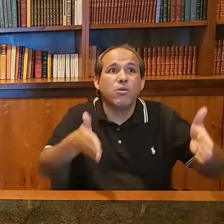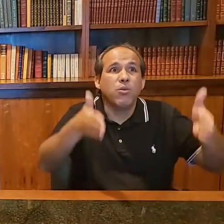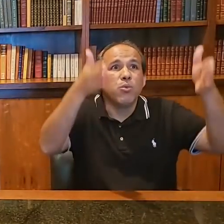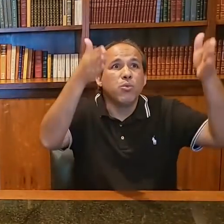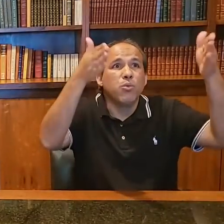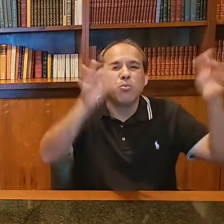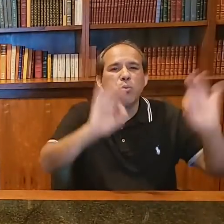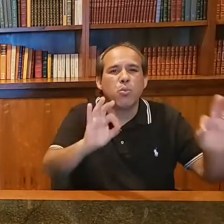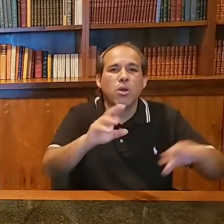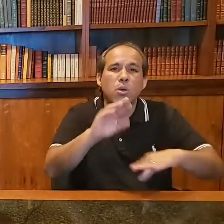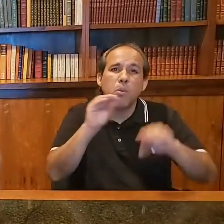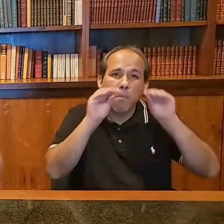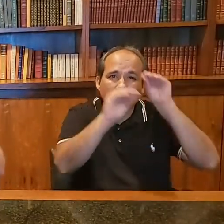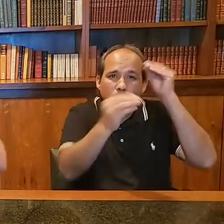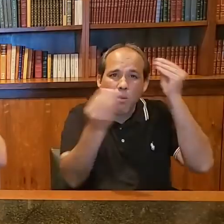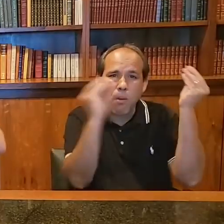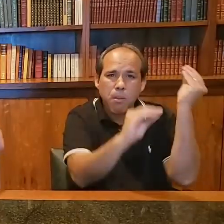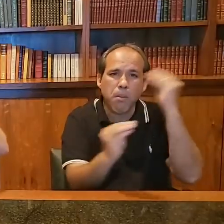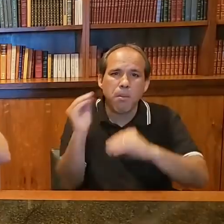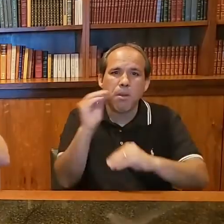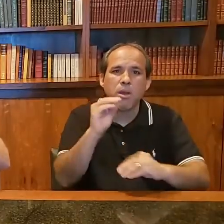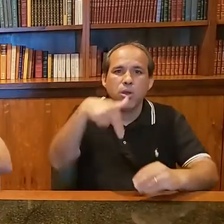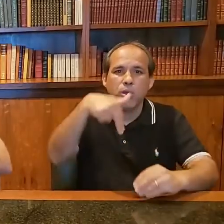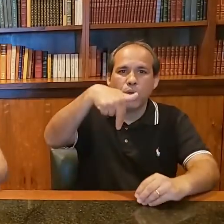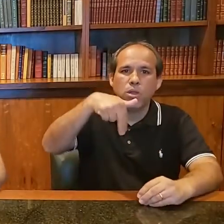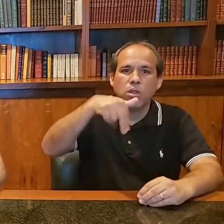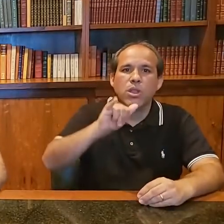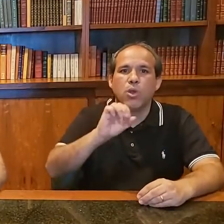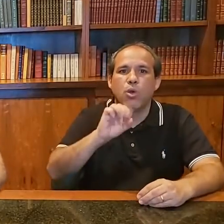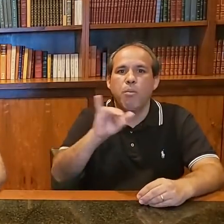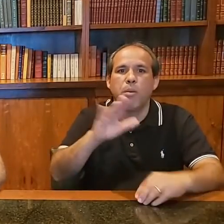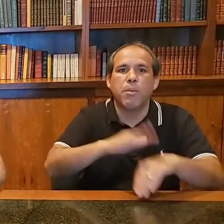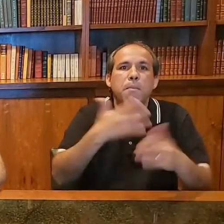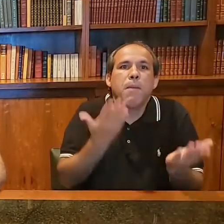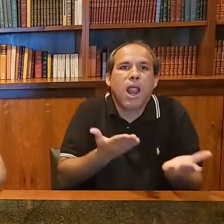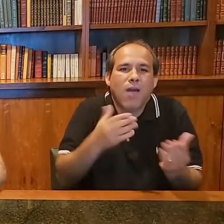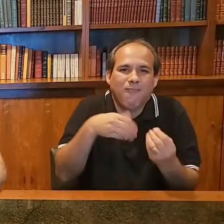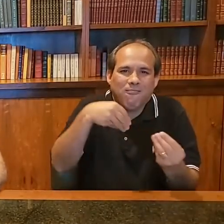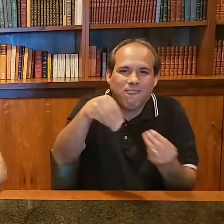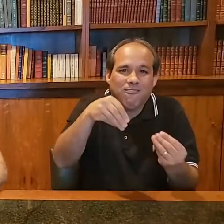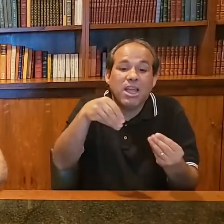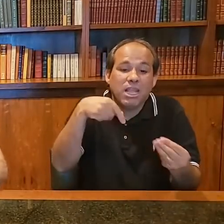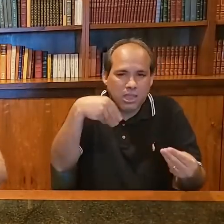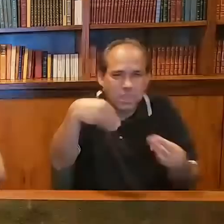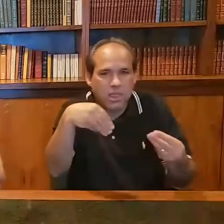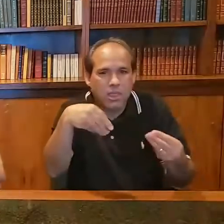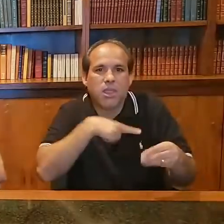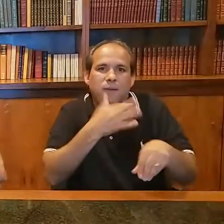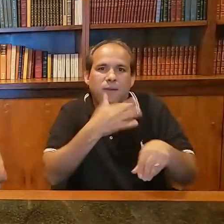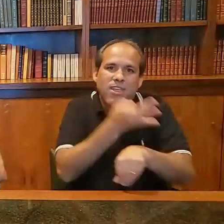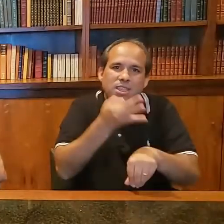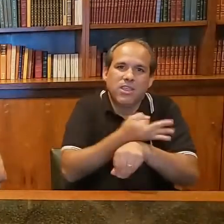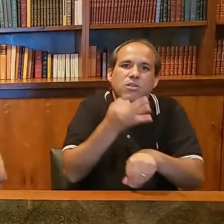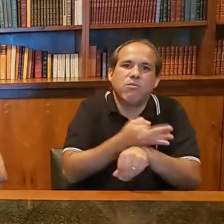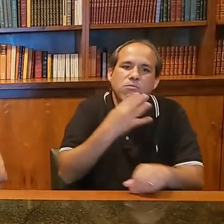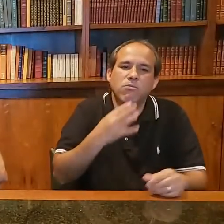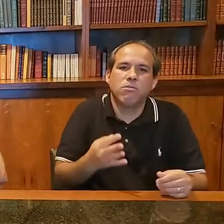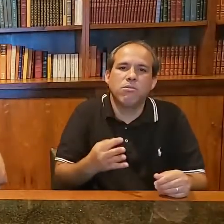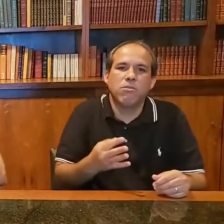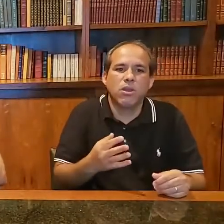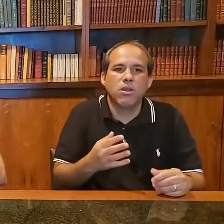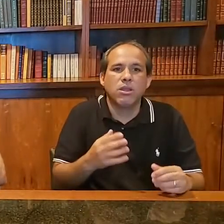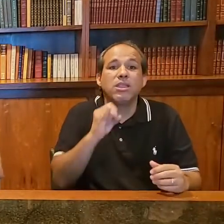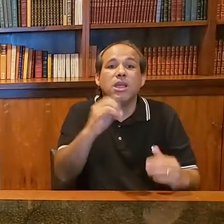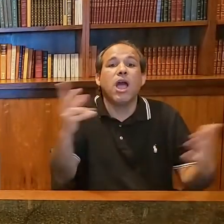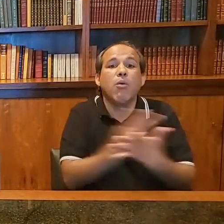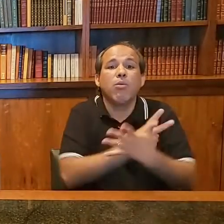ele é muito mais resistente e flexível. Levando-se em conta abalos sísmicos. Sim, sim. Então o nióbio é